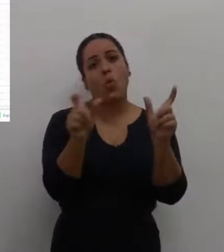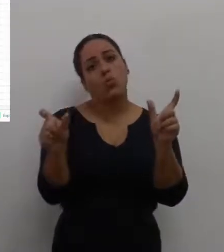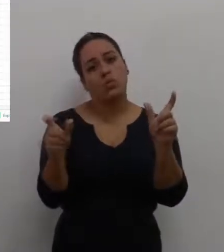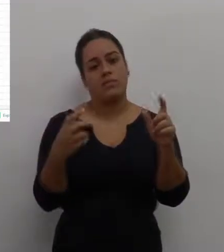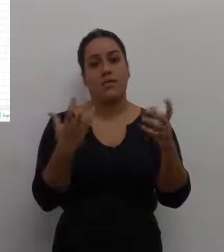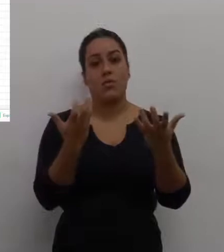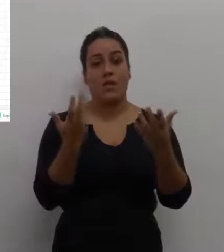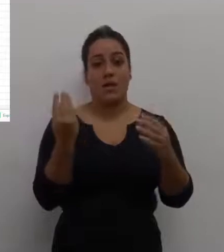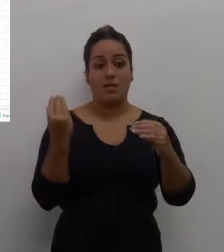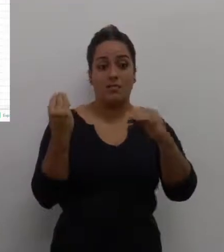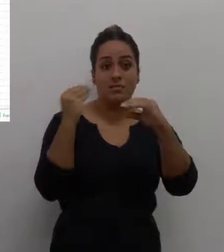adicionar linhas.